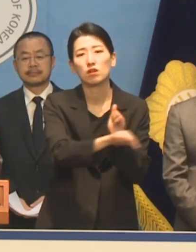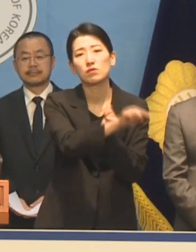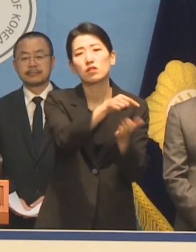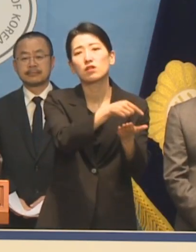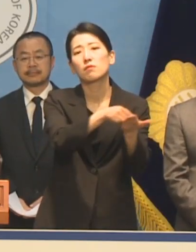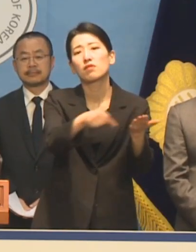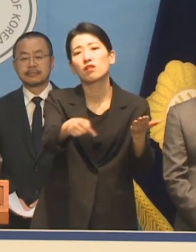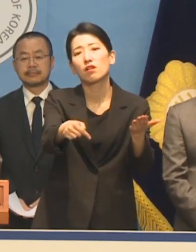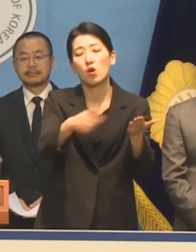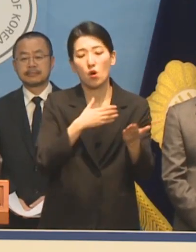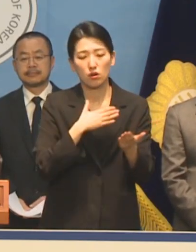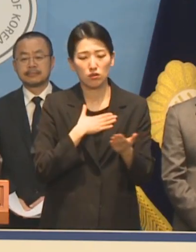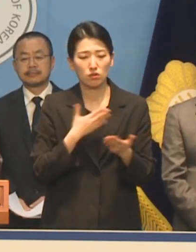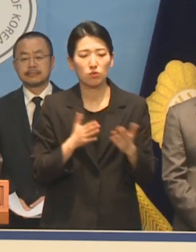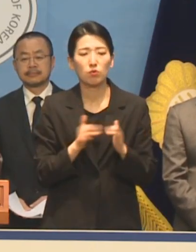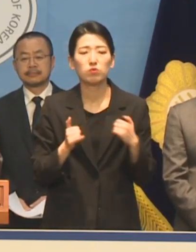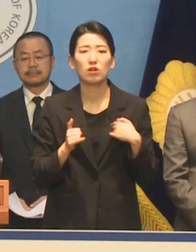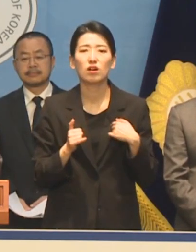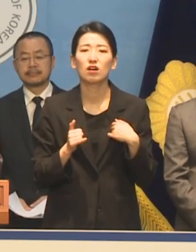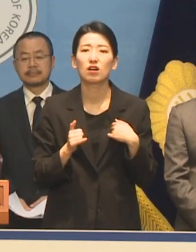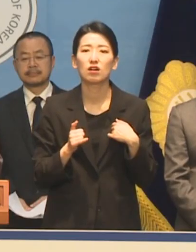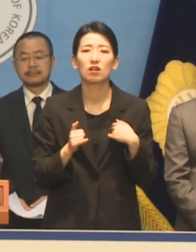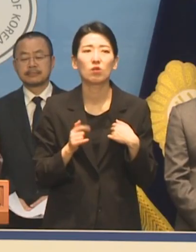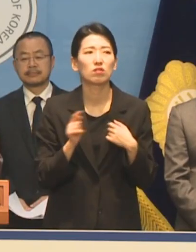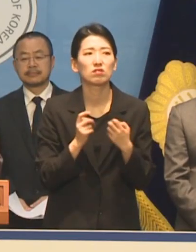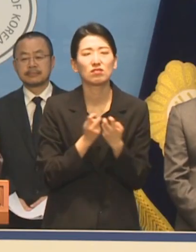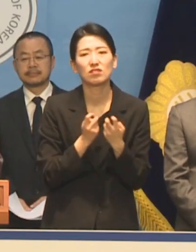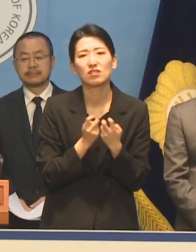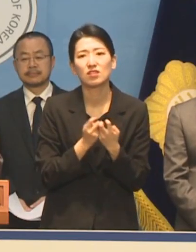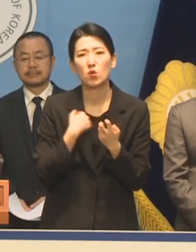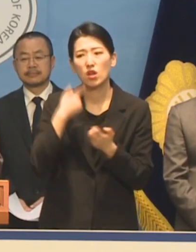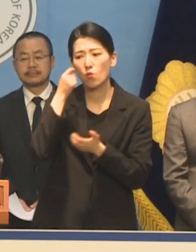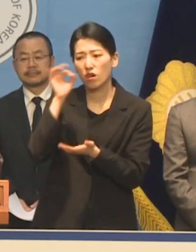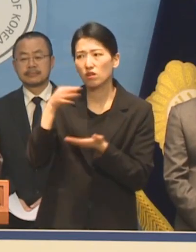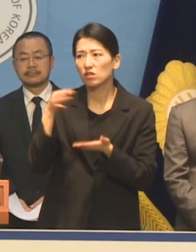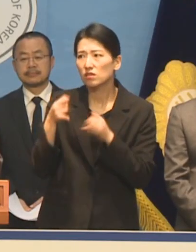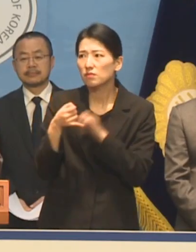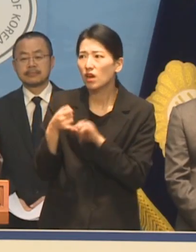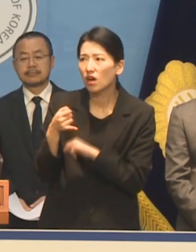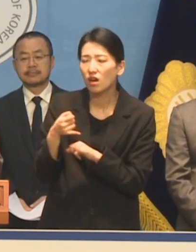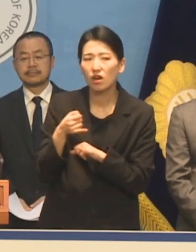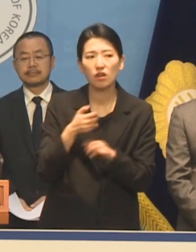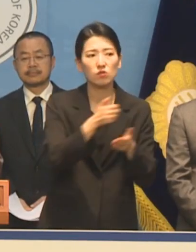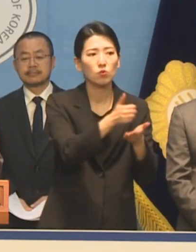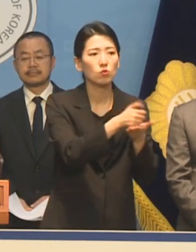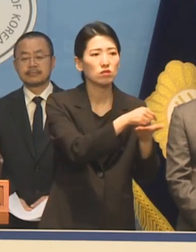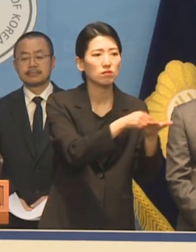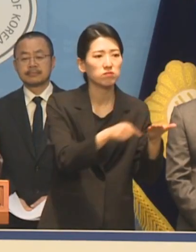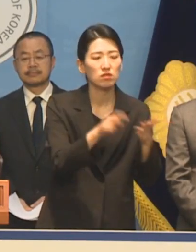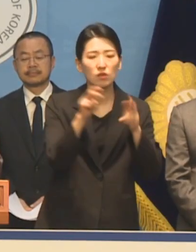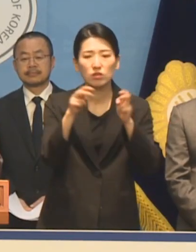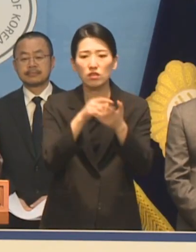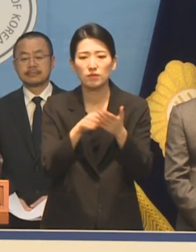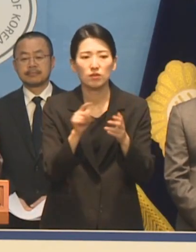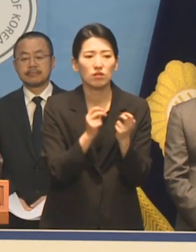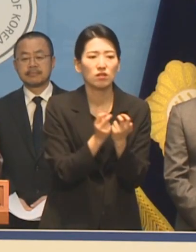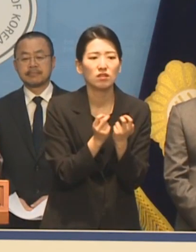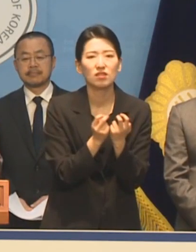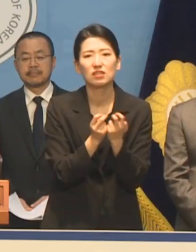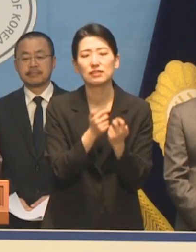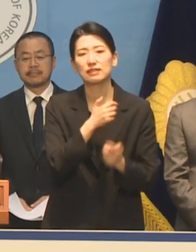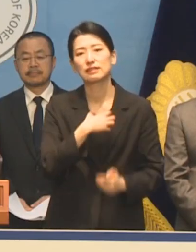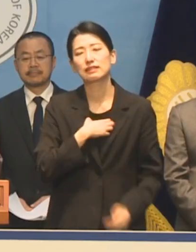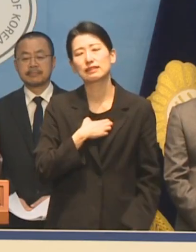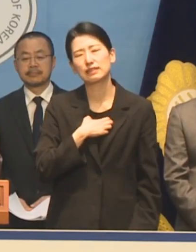우려되어 저희 노동자들은 노심초사하고 있는 것도 작금의 현실입니다.